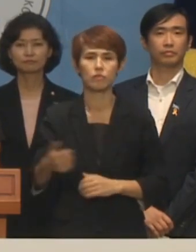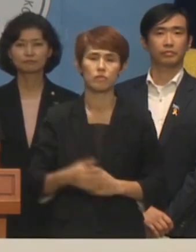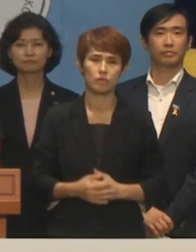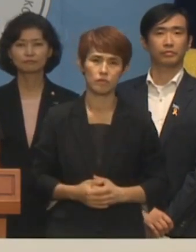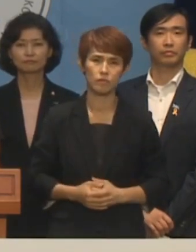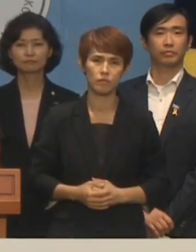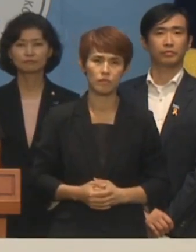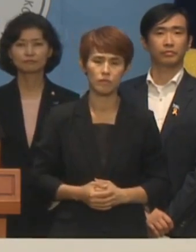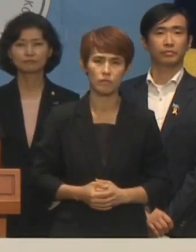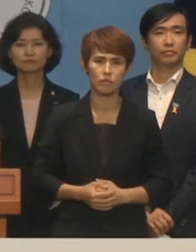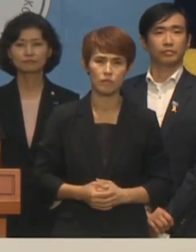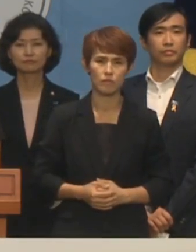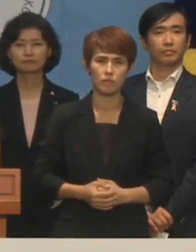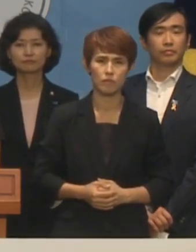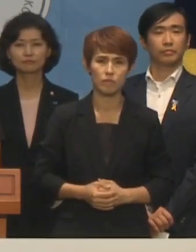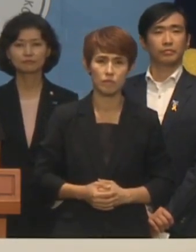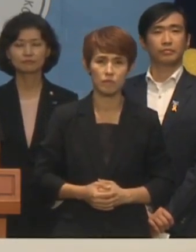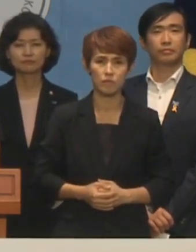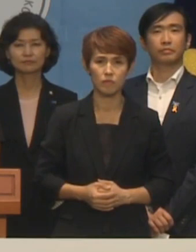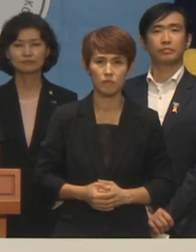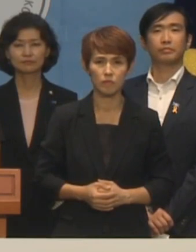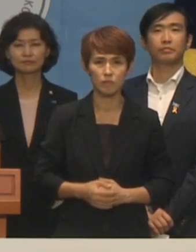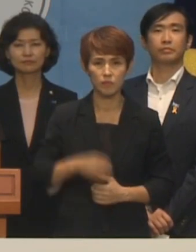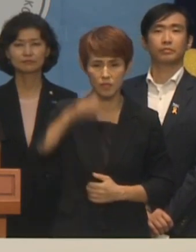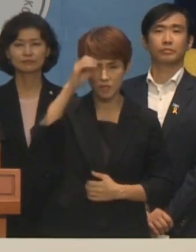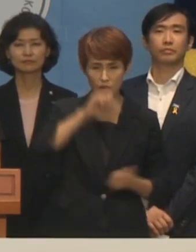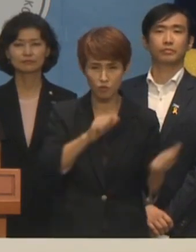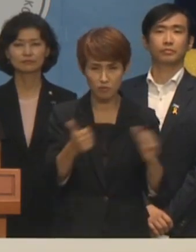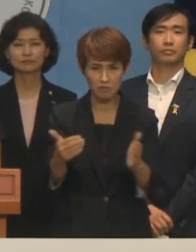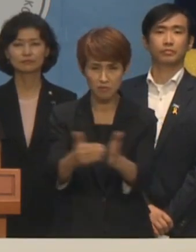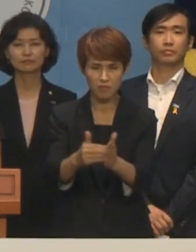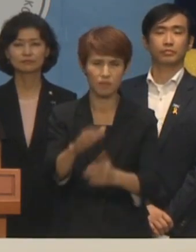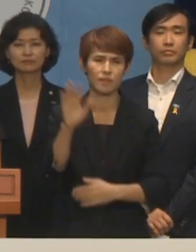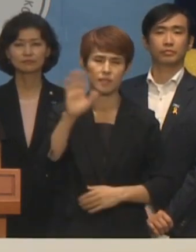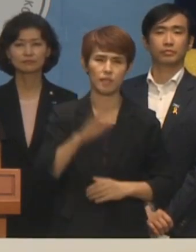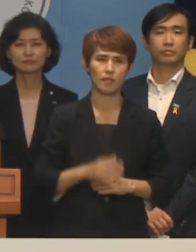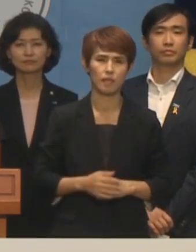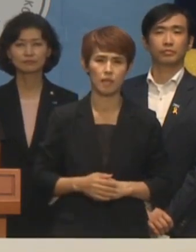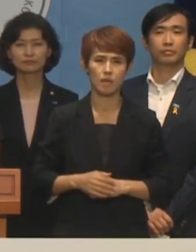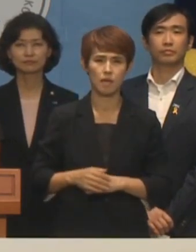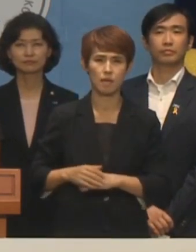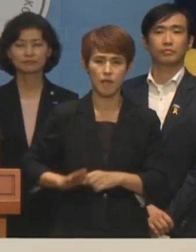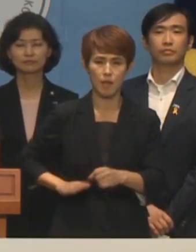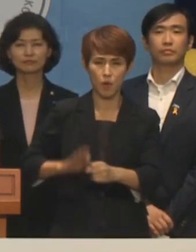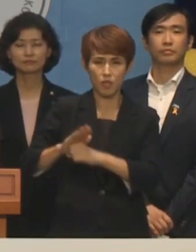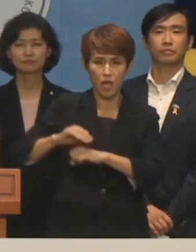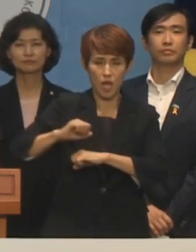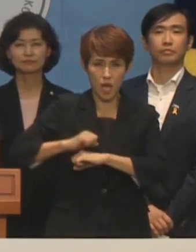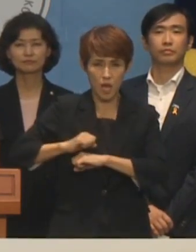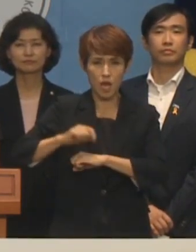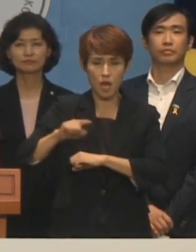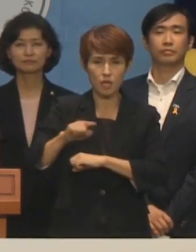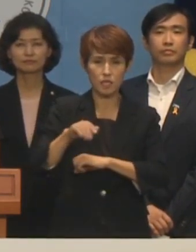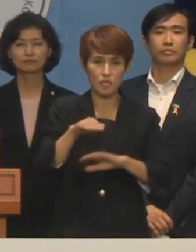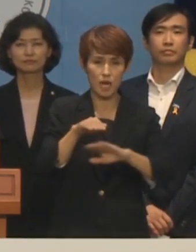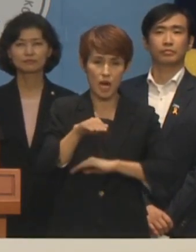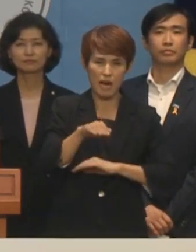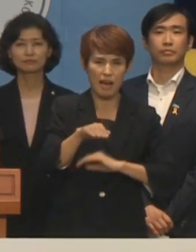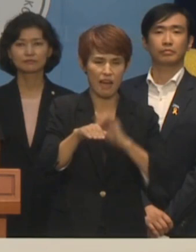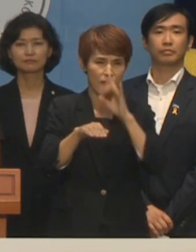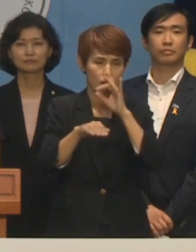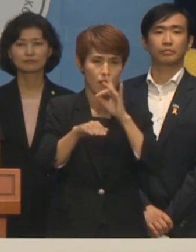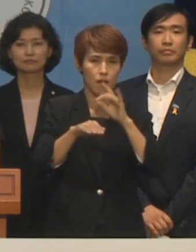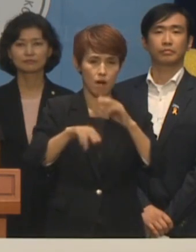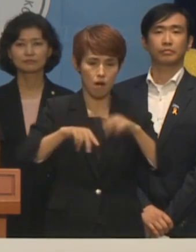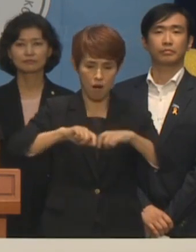실종되었다. 이는 단순한 사망 사고가 아니다. 해병대 상륙 장갑차도 철수한 하천에